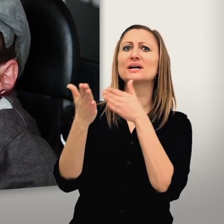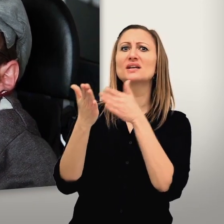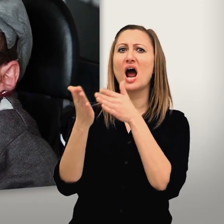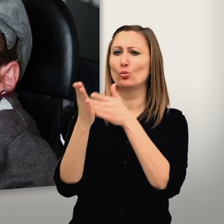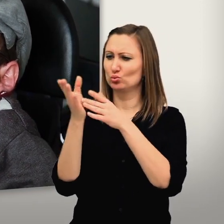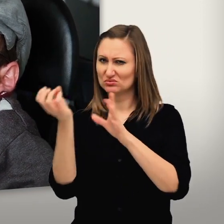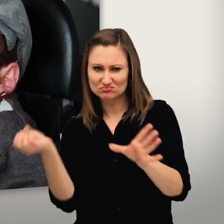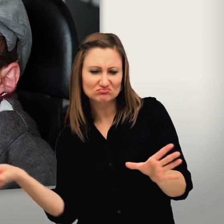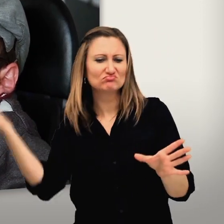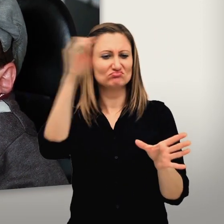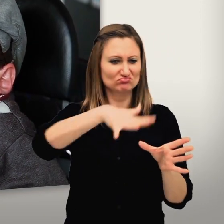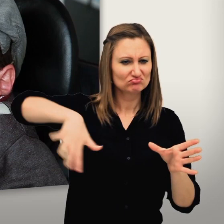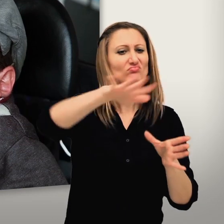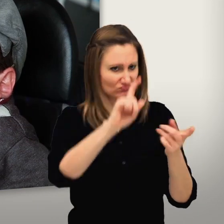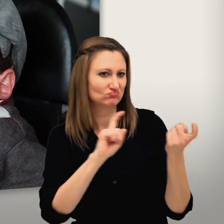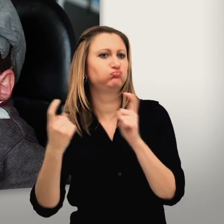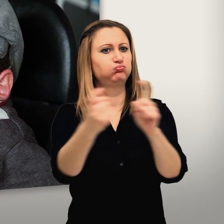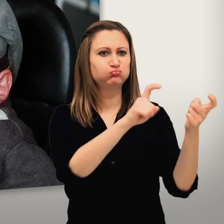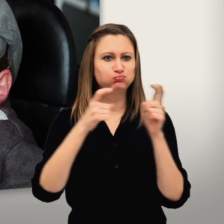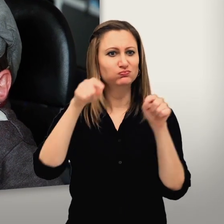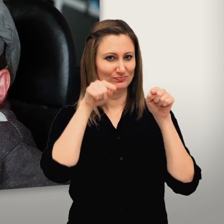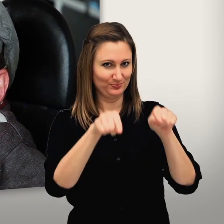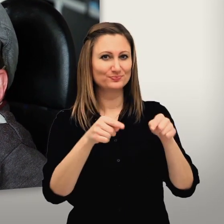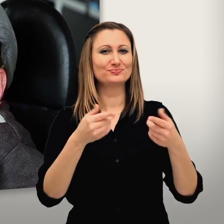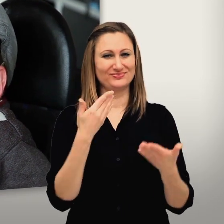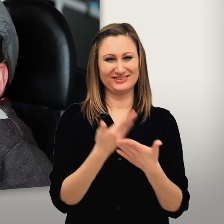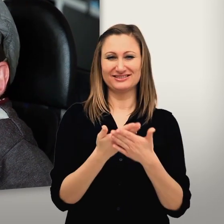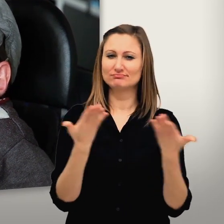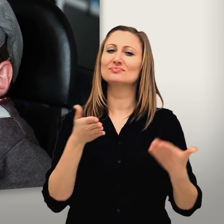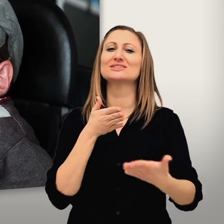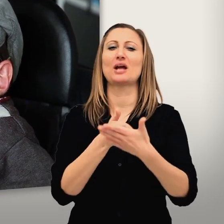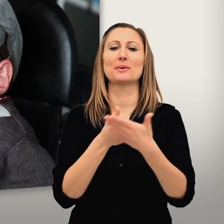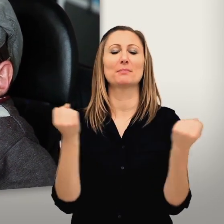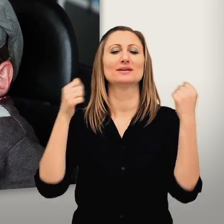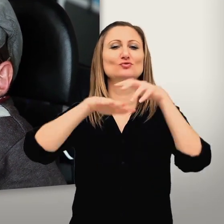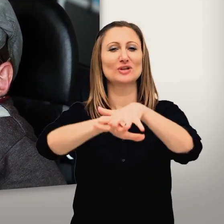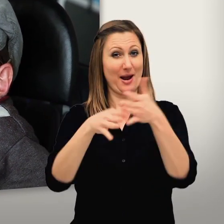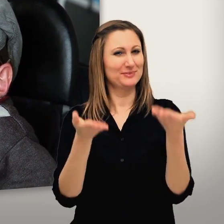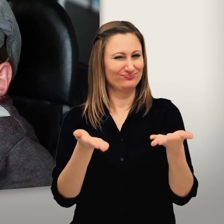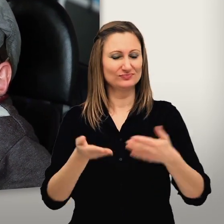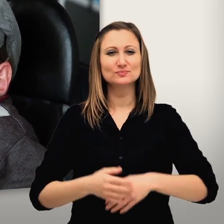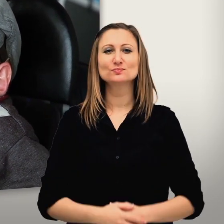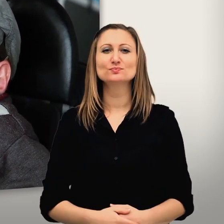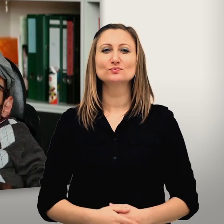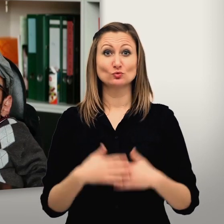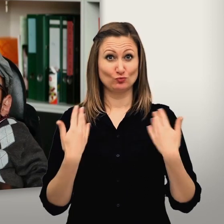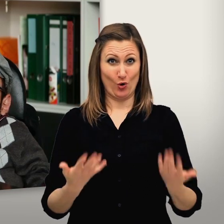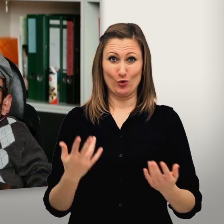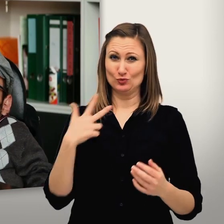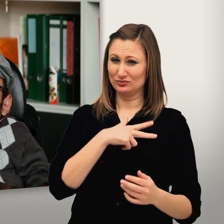versuchen in den Mainstream zu tragen. Und auch das Thema Behinderung. Wir nennen es Disability Mainstreaming.